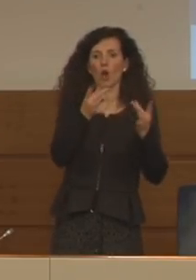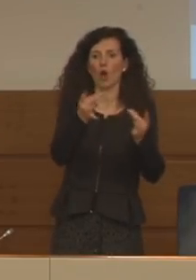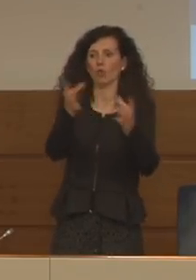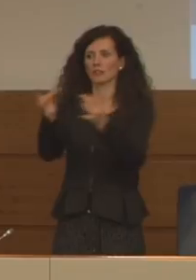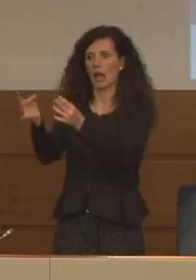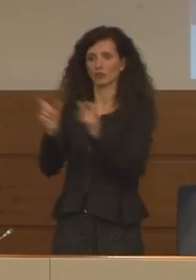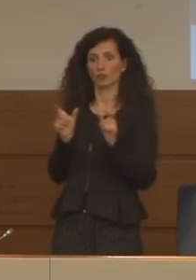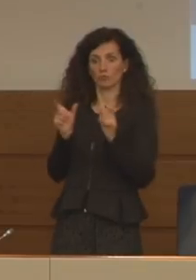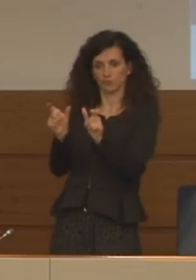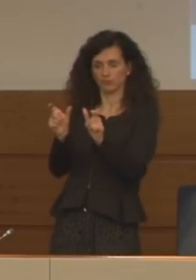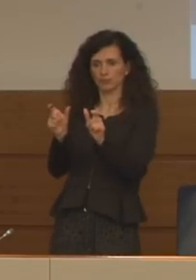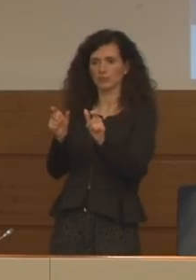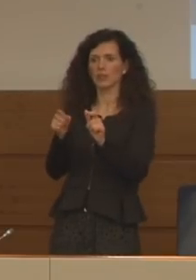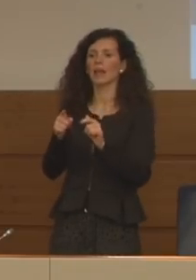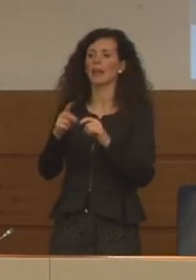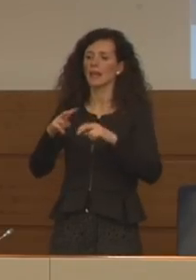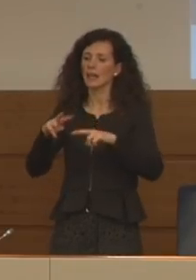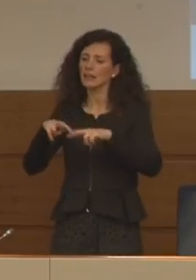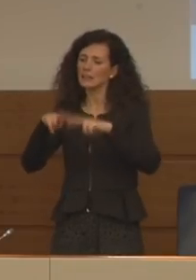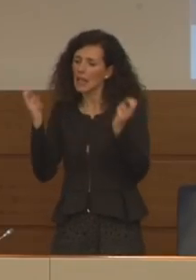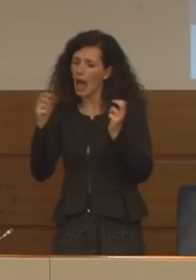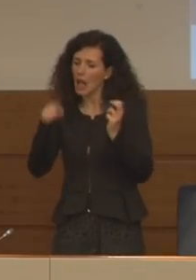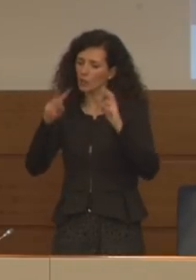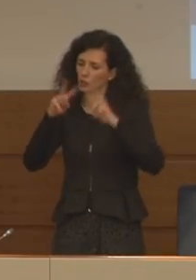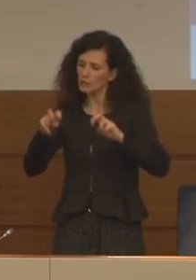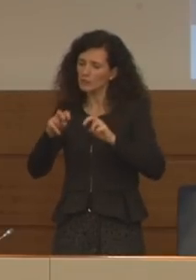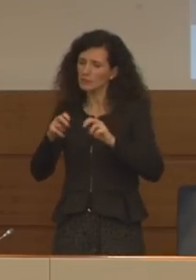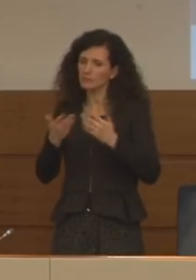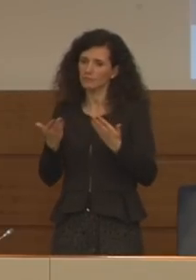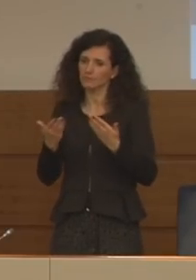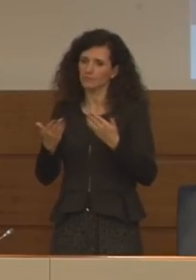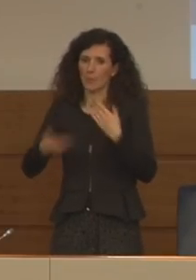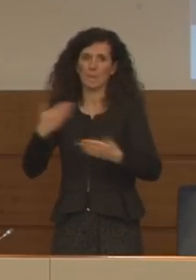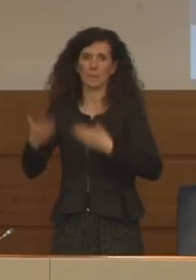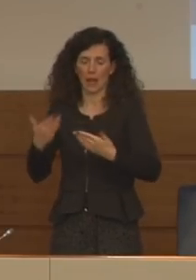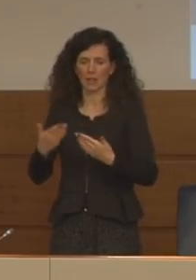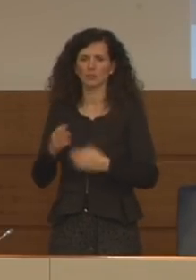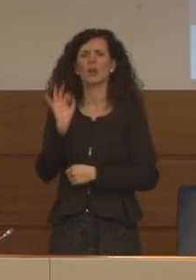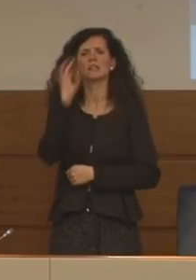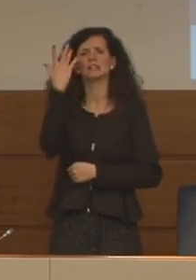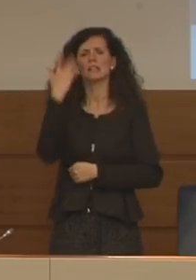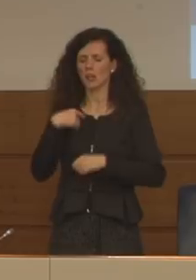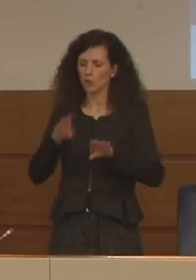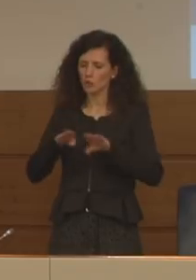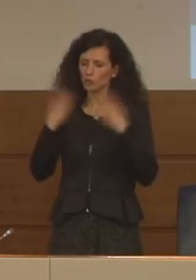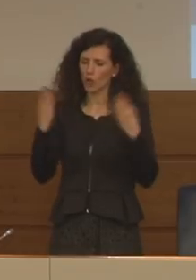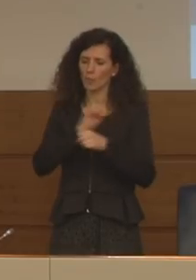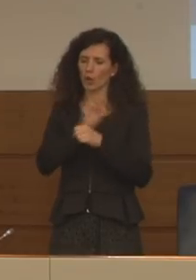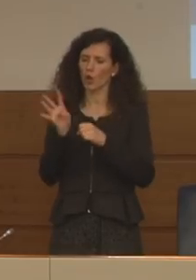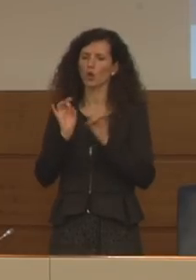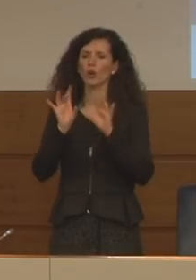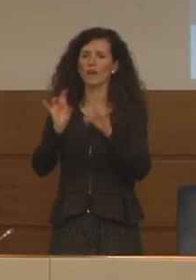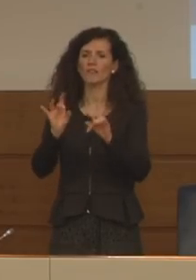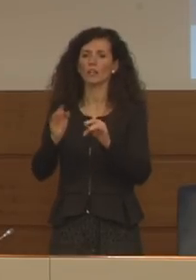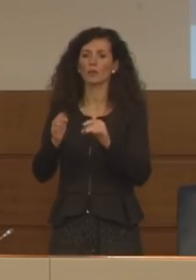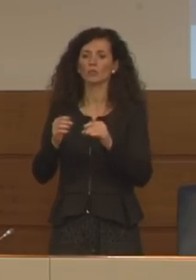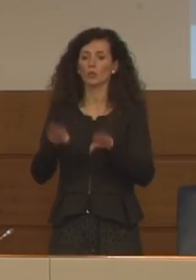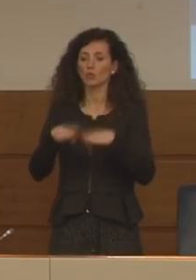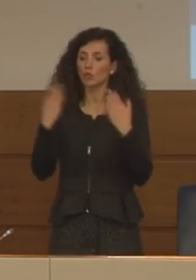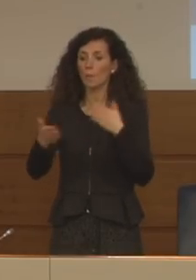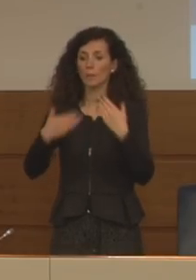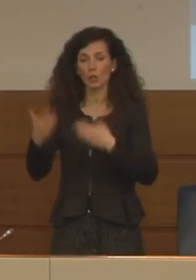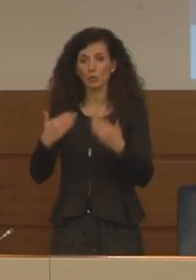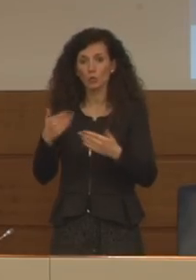per avere una diagnosi precoce ovvero se si scopre prima il coronavirus c'è possibilità di evitare un aggravamento